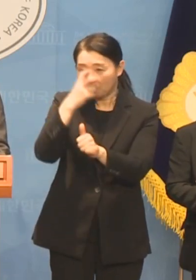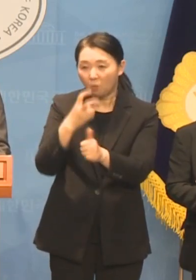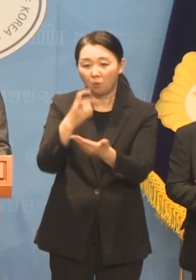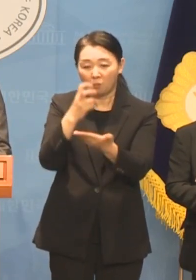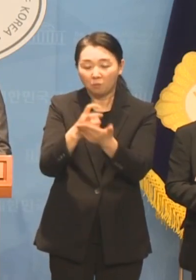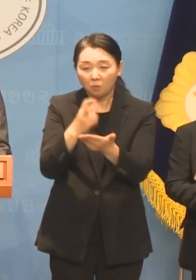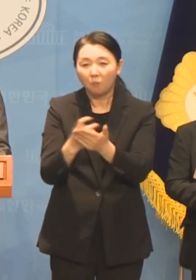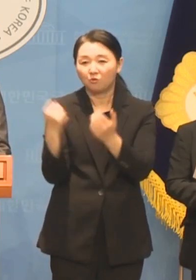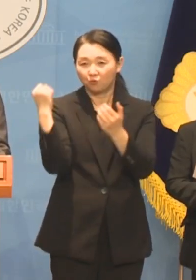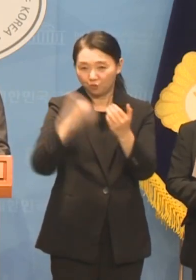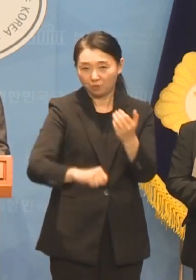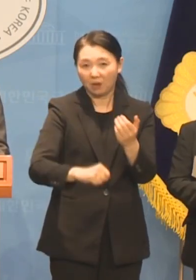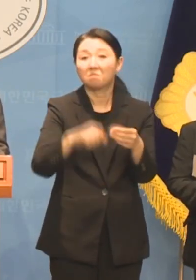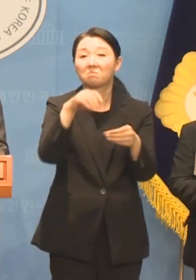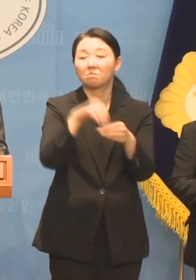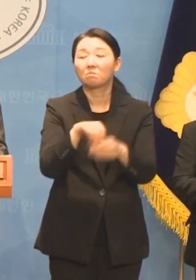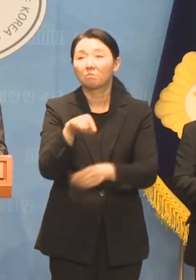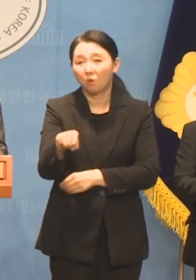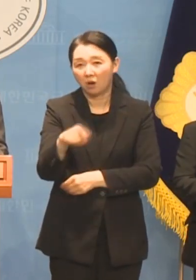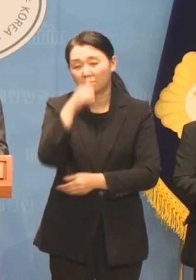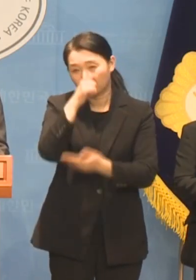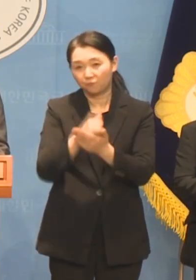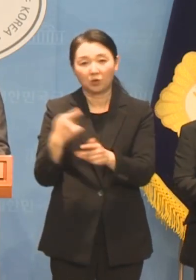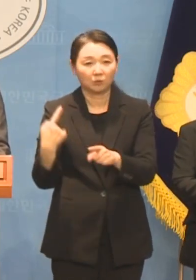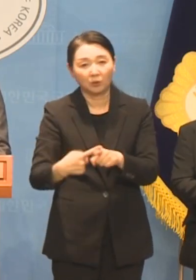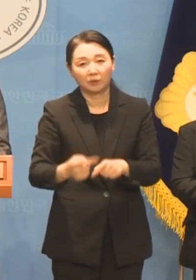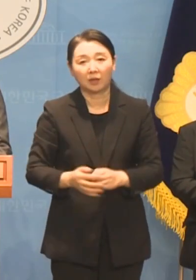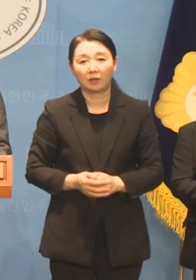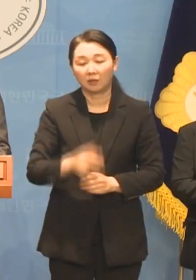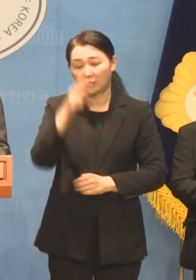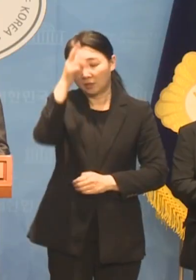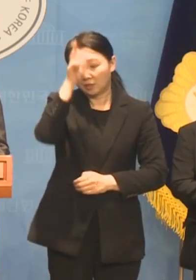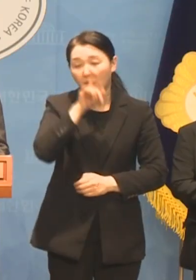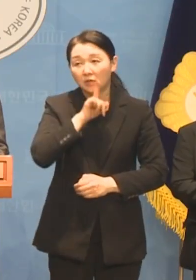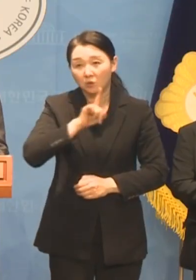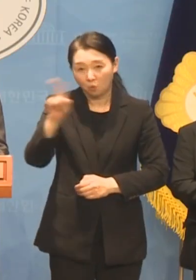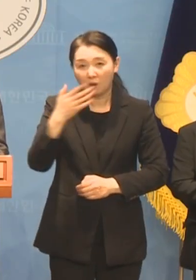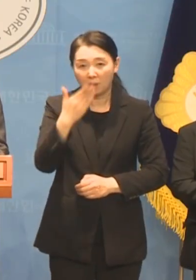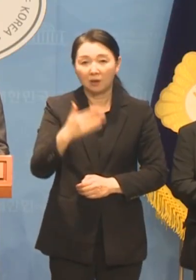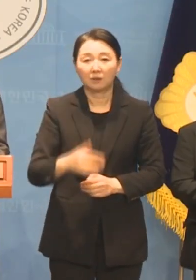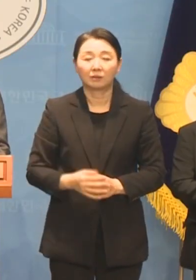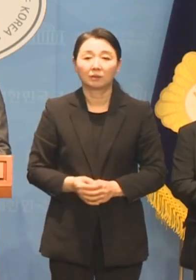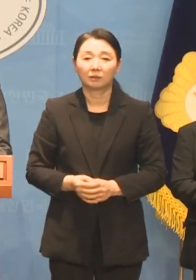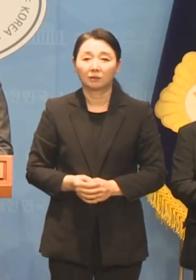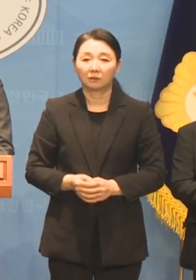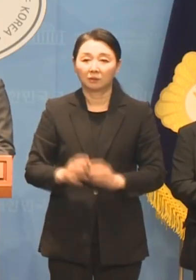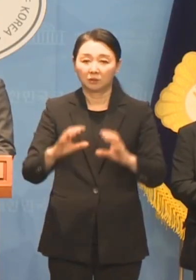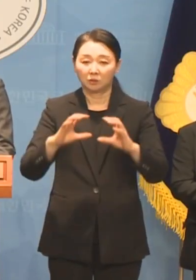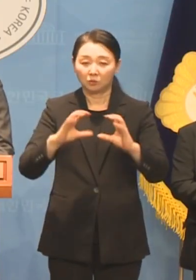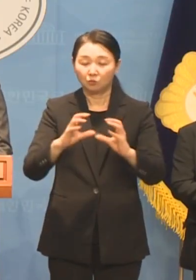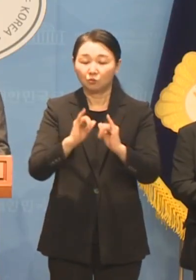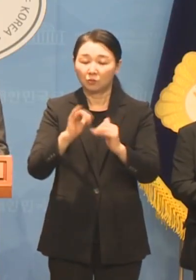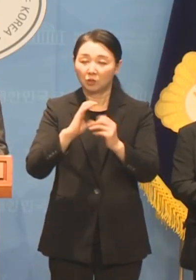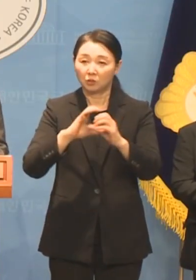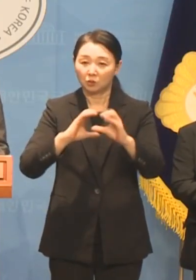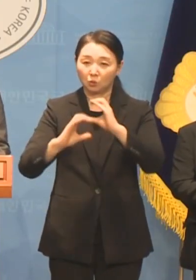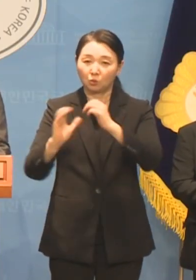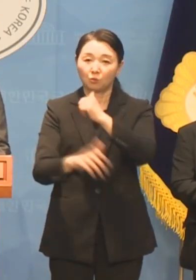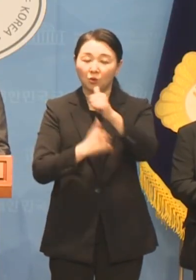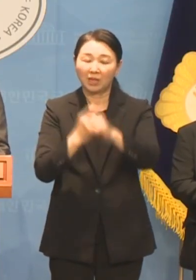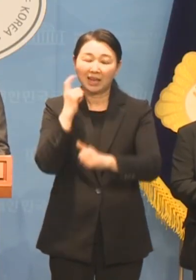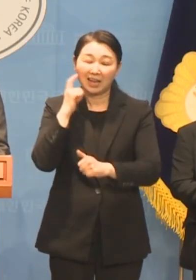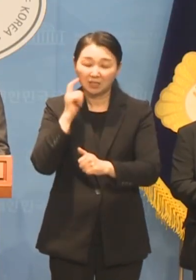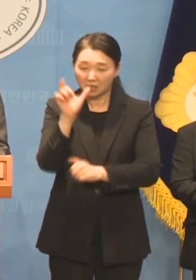법률 위반에 해당할 수 있는 범죄 행위이며 경찰 고발 대상입니다. 국민소통위원회는 허위 댓글을